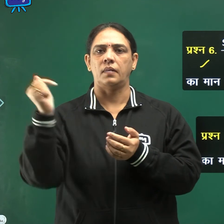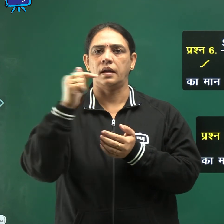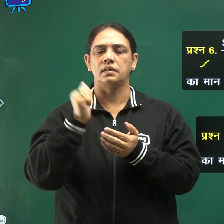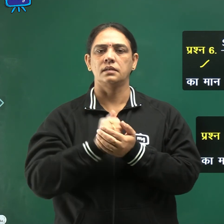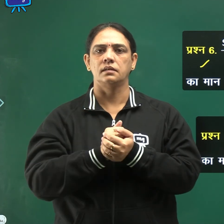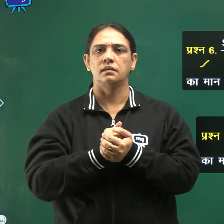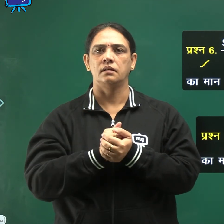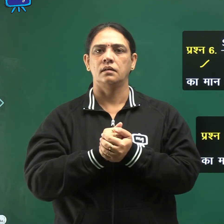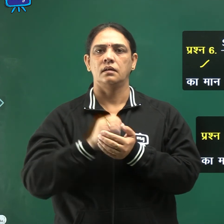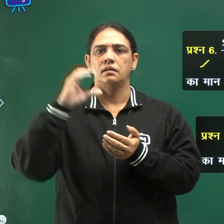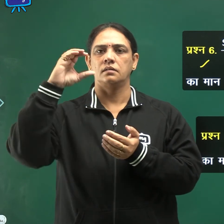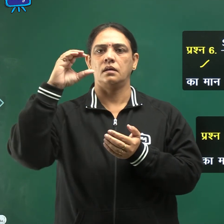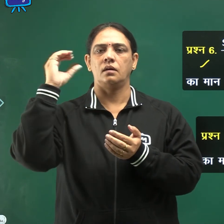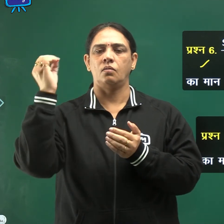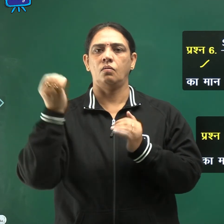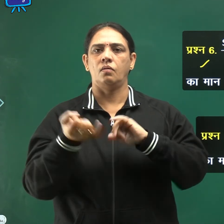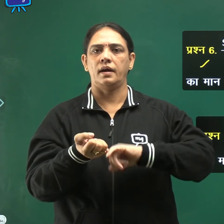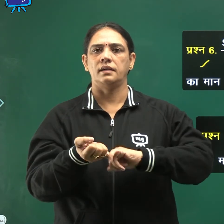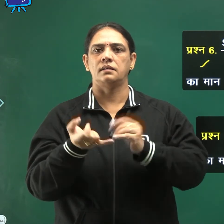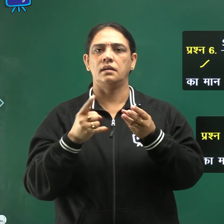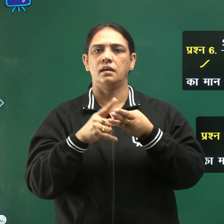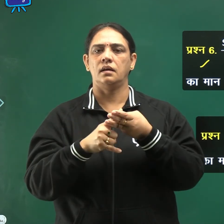माइनस कोसेक